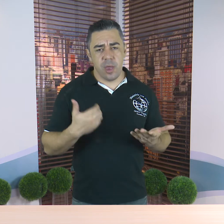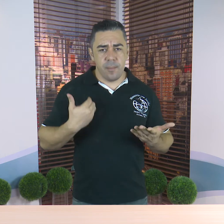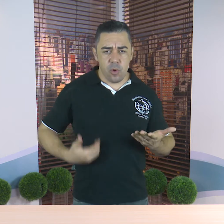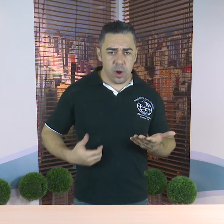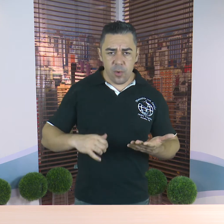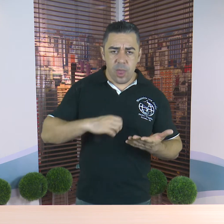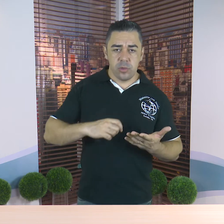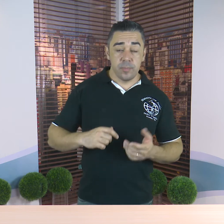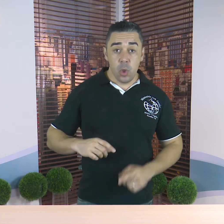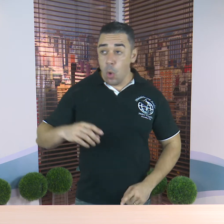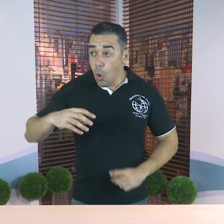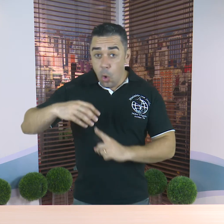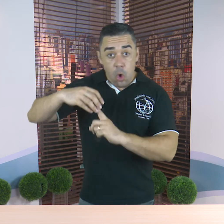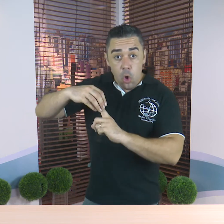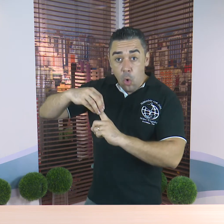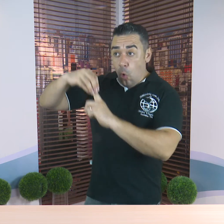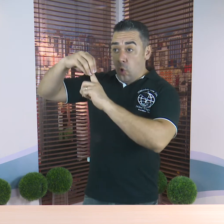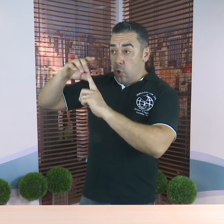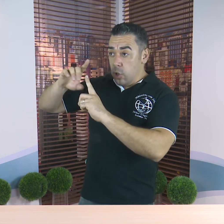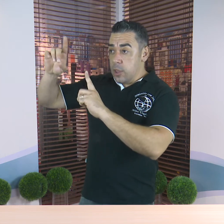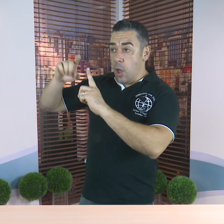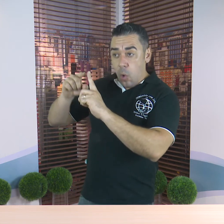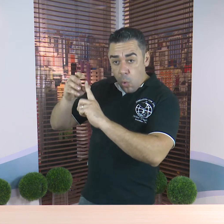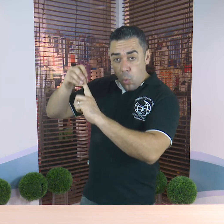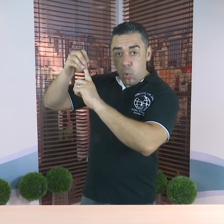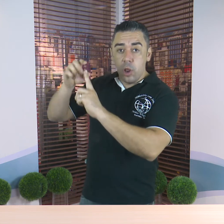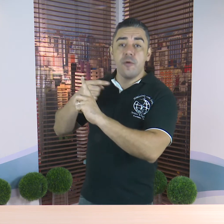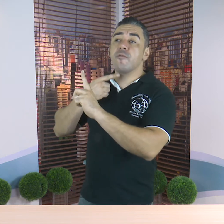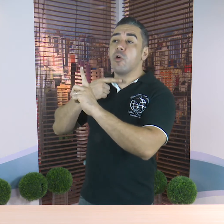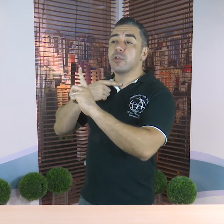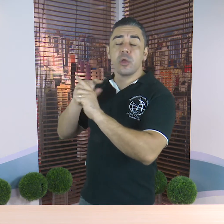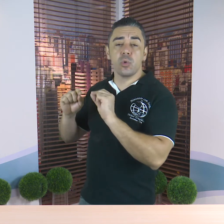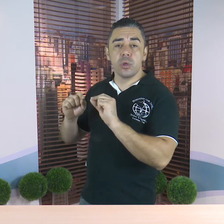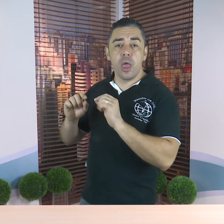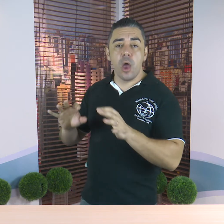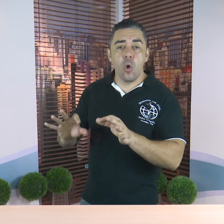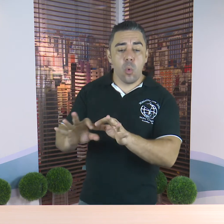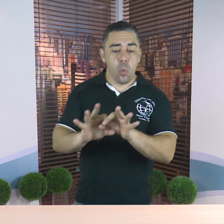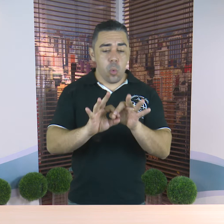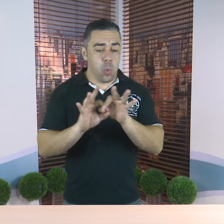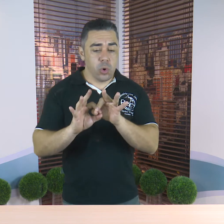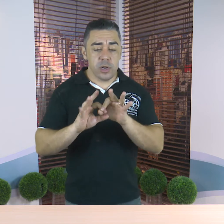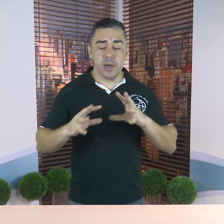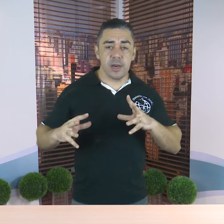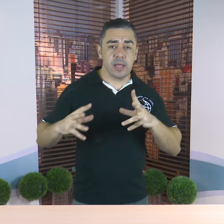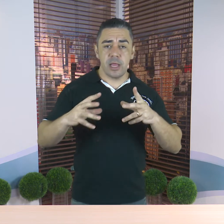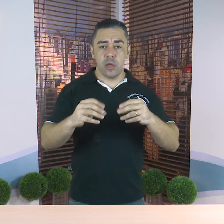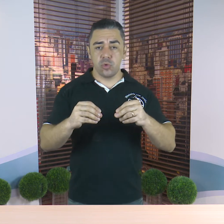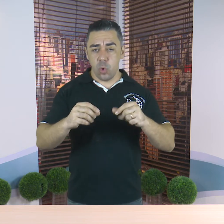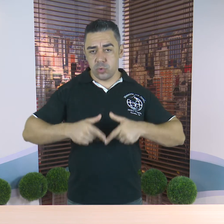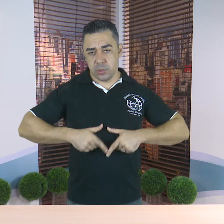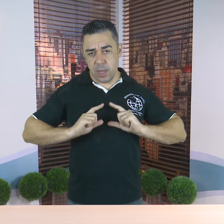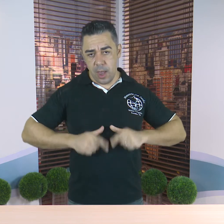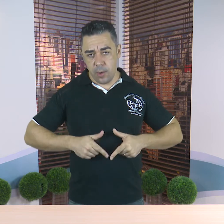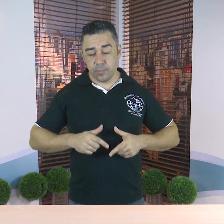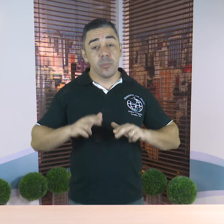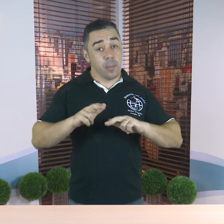só Deus, logo uma só vontade, conferia unidade a toda a criação. É exatamente